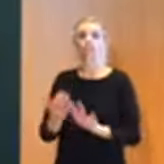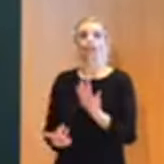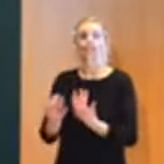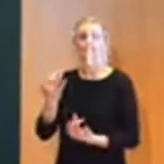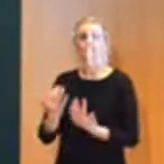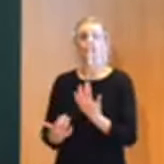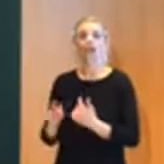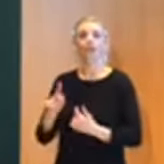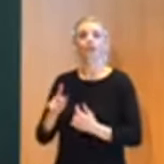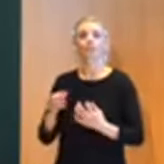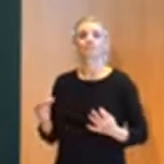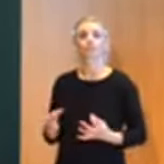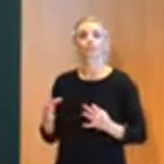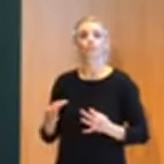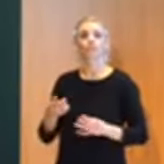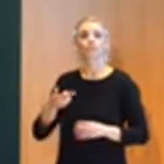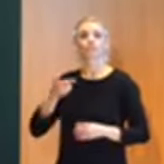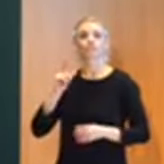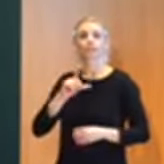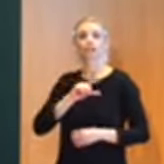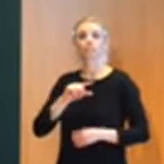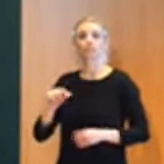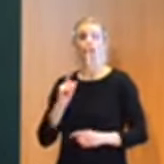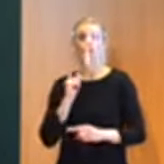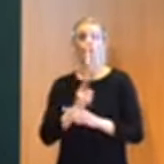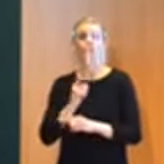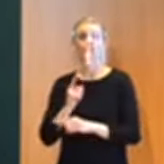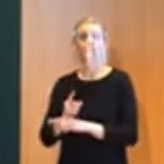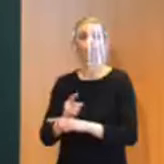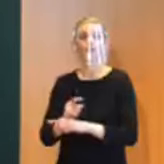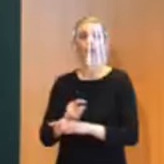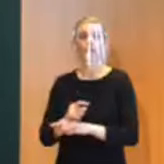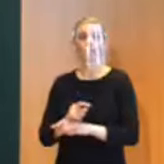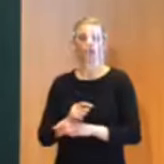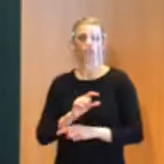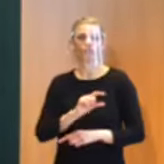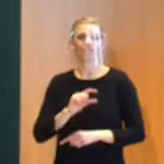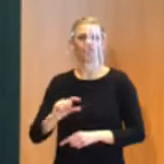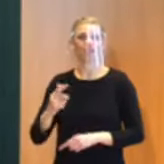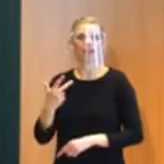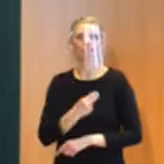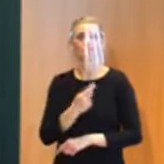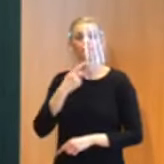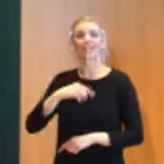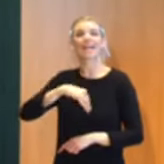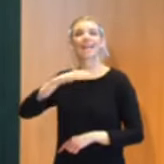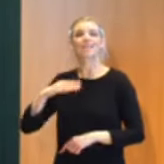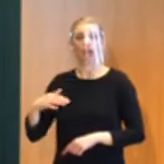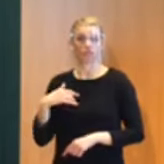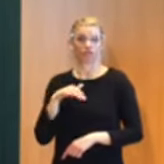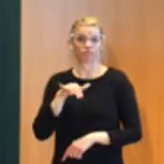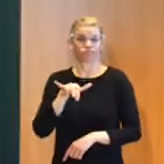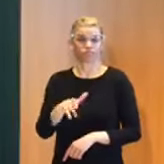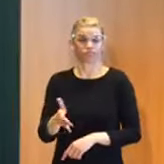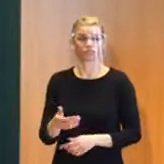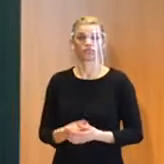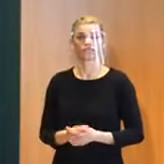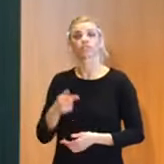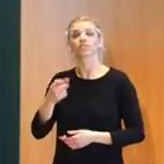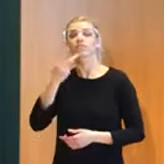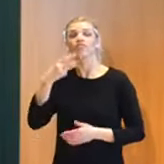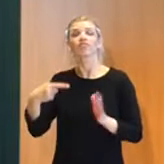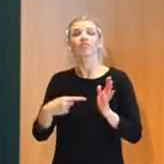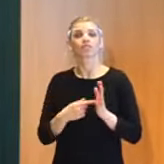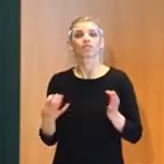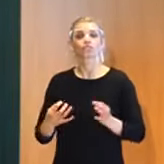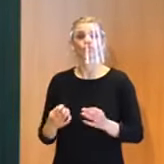akým spôsobom Slovenská republika objednávala jednotlivé vakcíny. Ten graf je k dispozícii, ktorý hovorí o tom, že